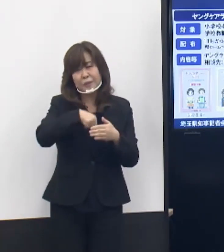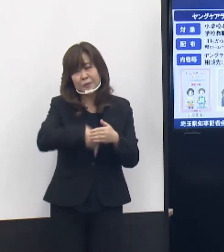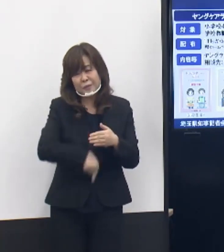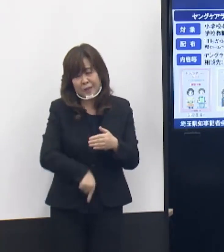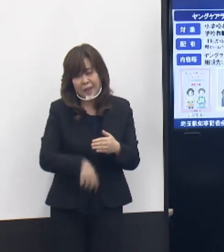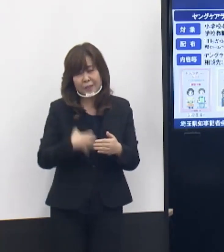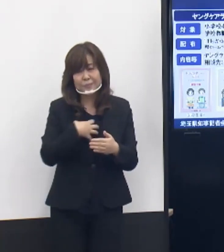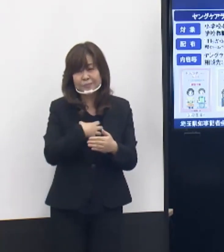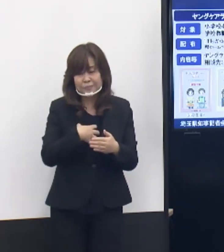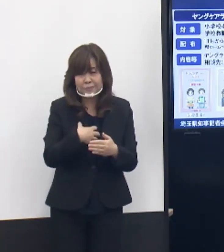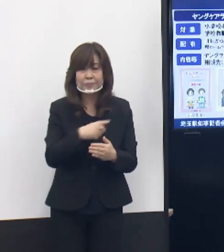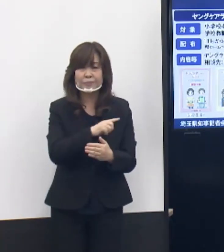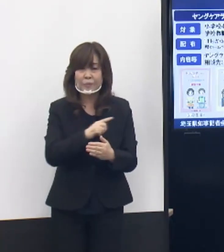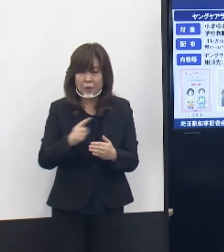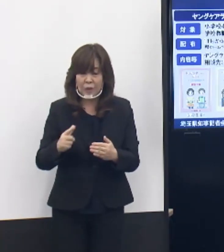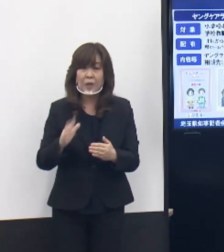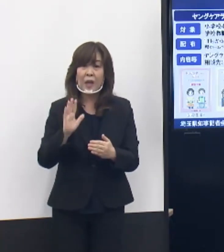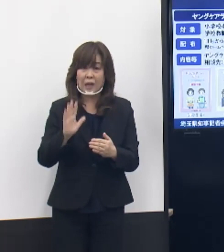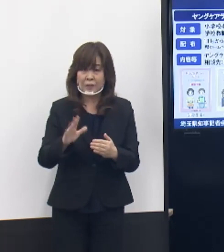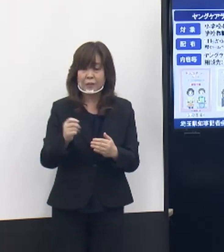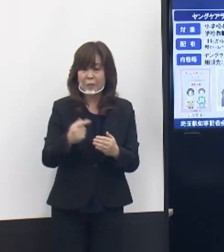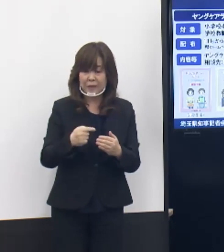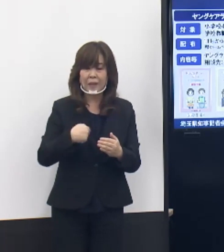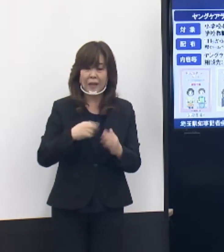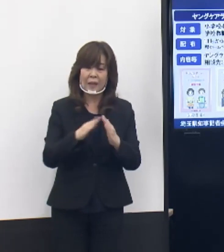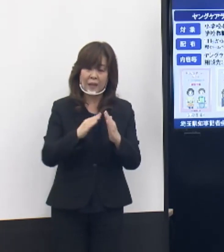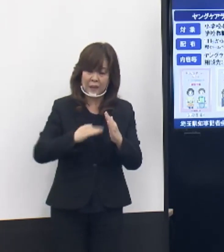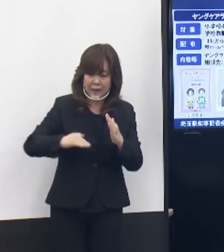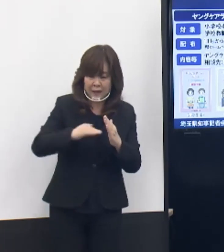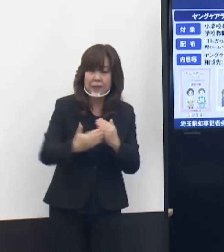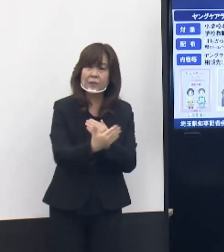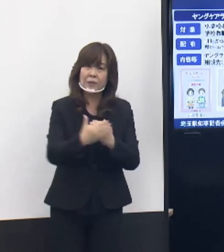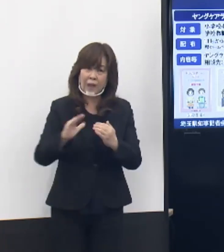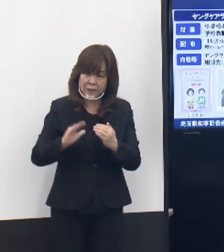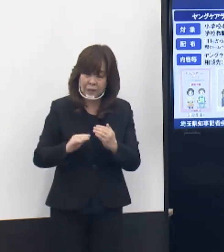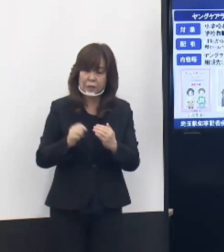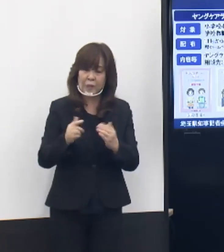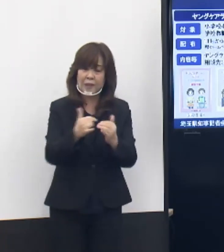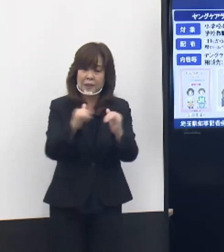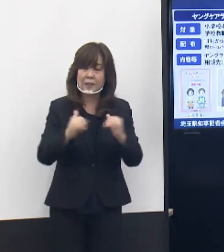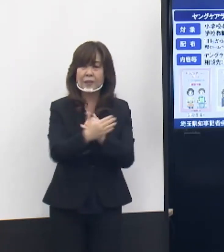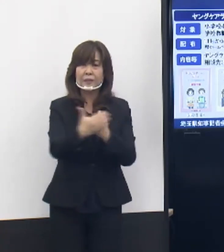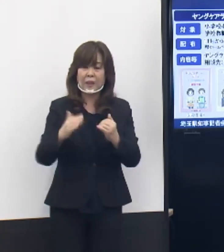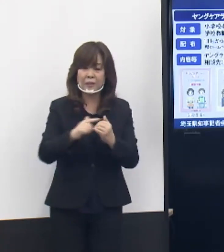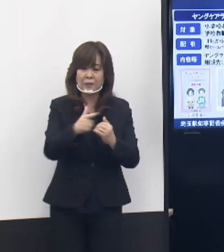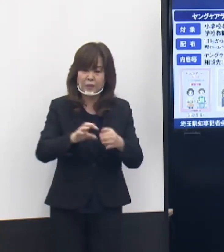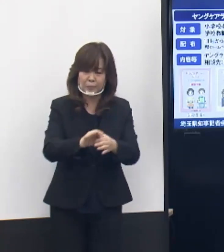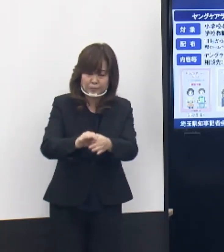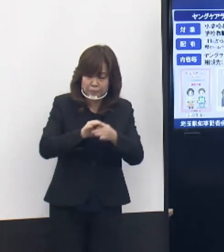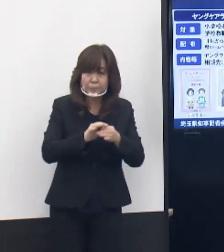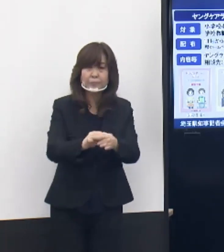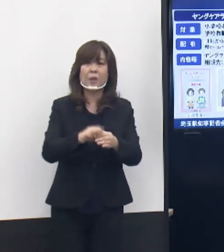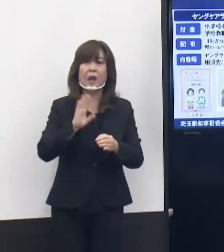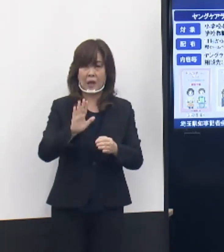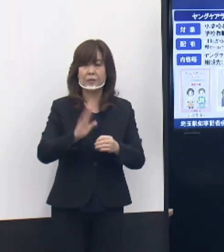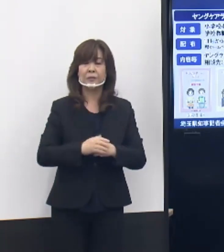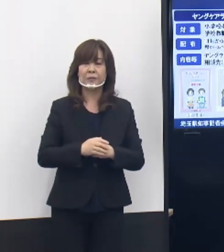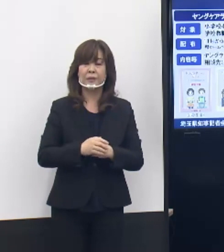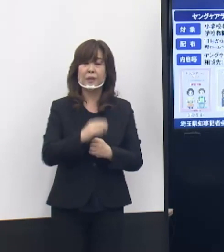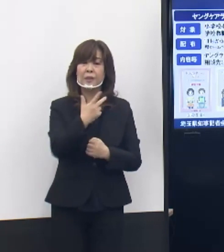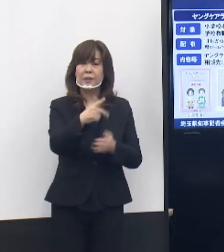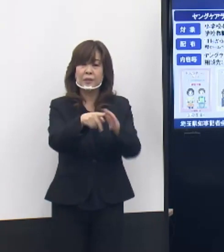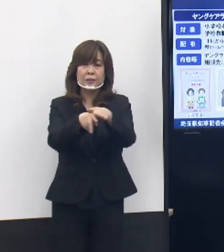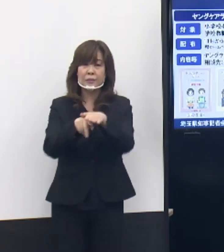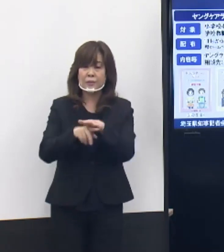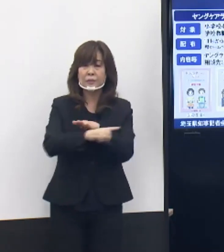を大きく反映したり影響を受けやすい問題だと思っているので、きめ細かな対応が必要なところ、市町村などの相